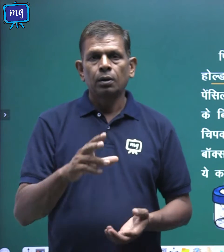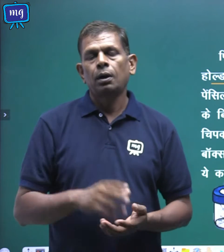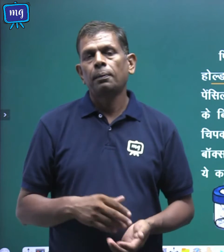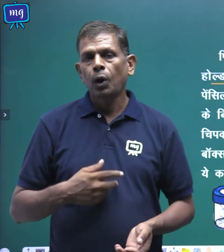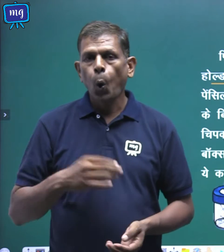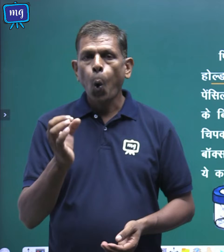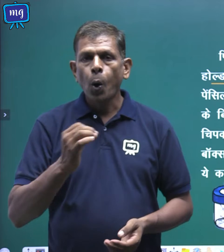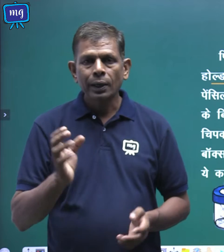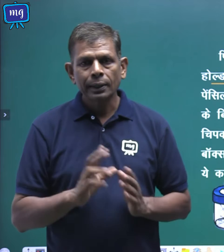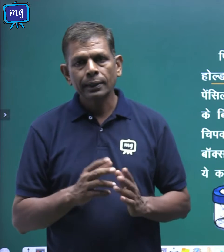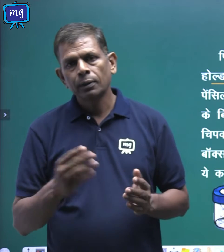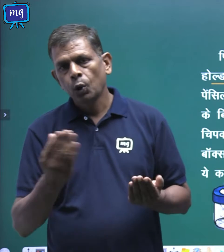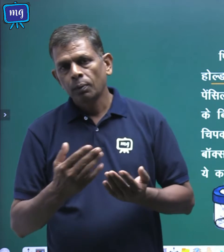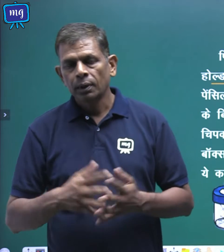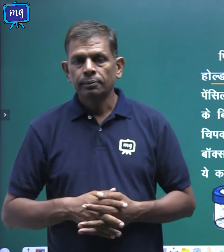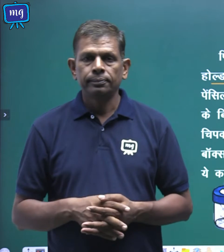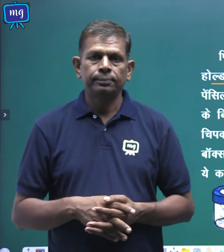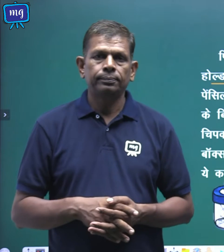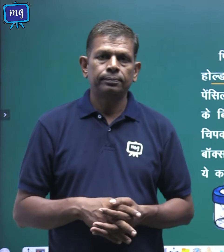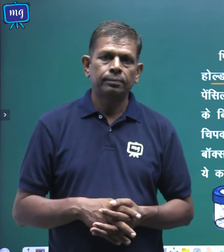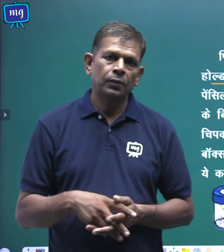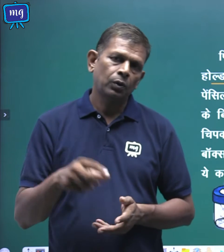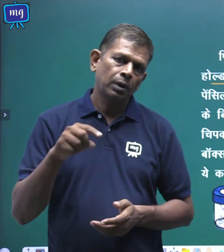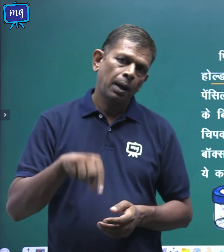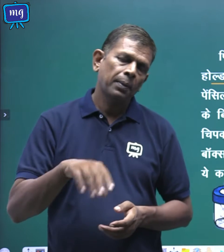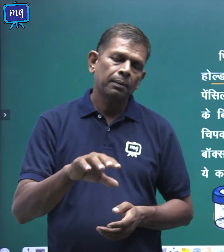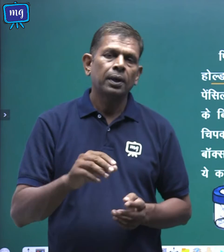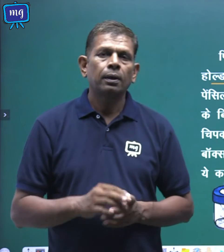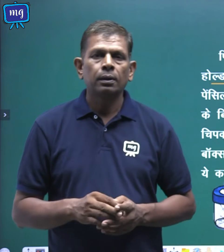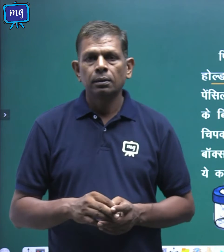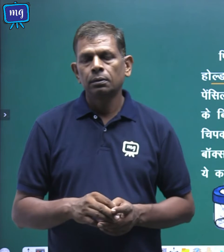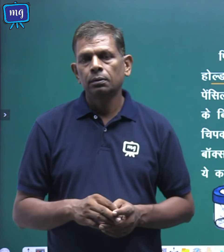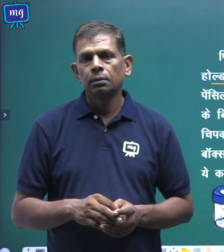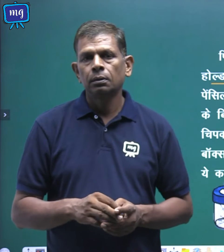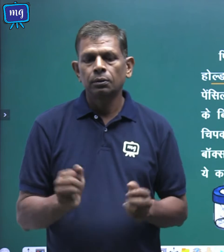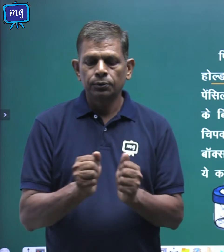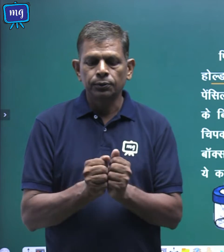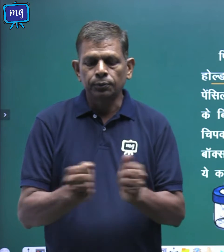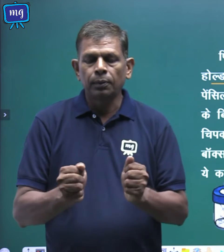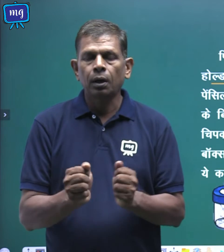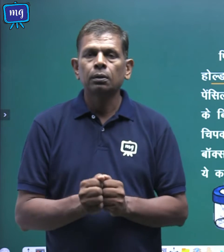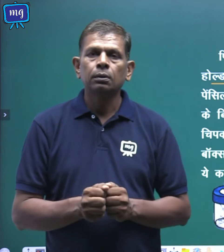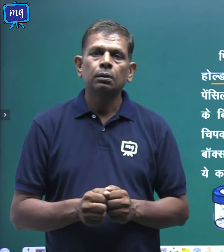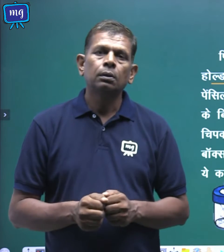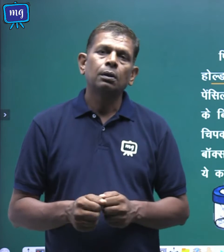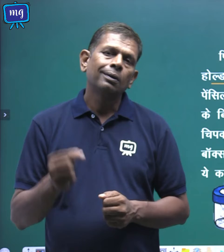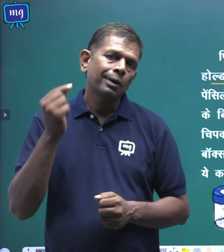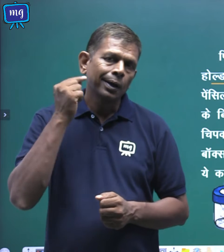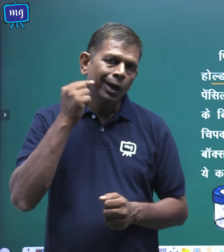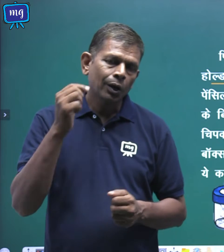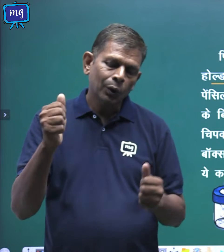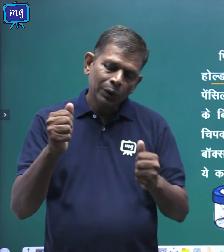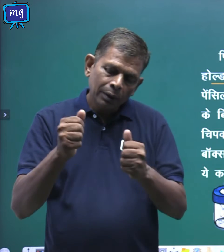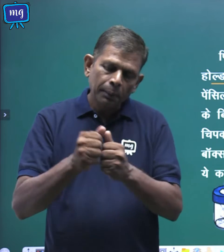घर में, स्कूल में। तो यहाँ पर भी चुंबक पिनों को चिपकाने